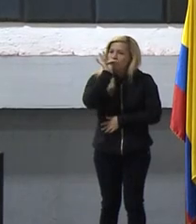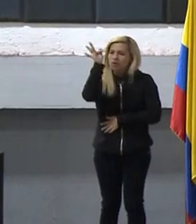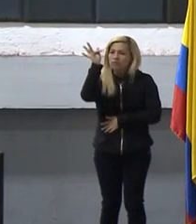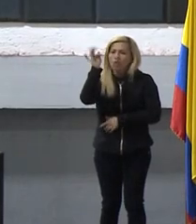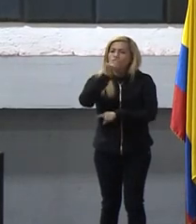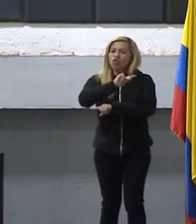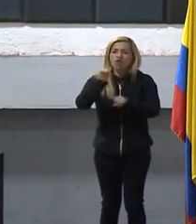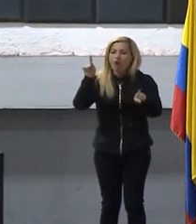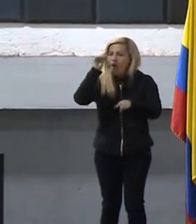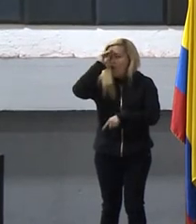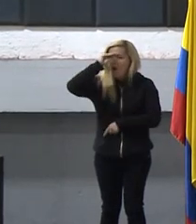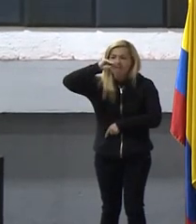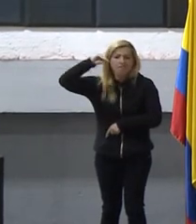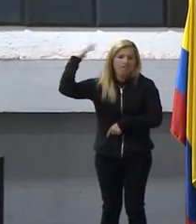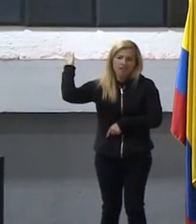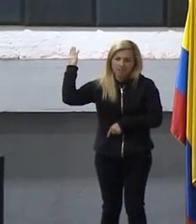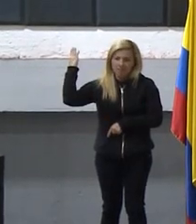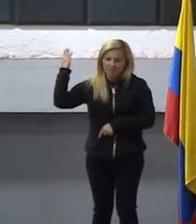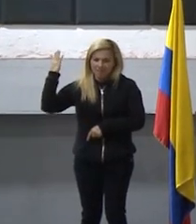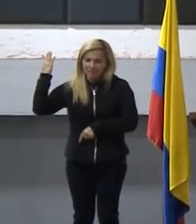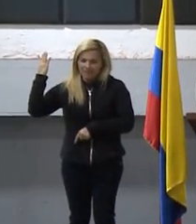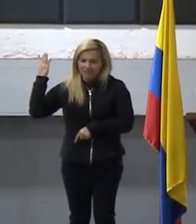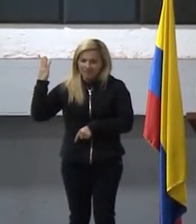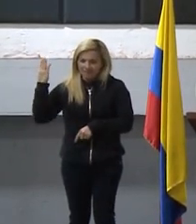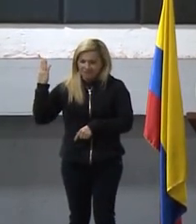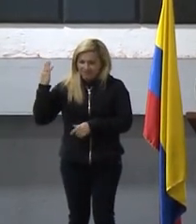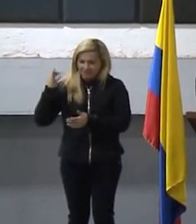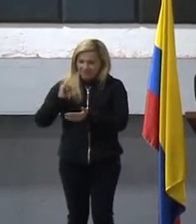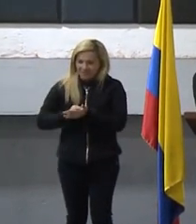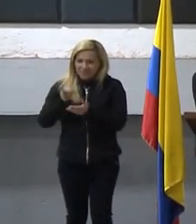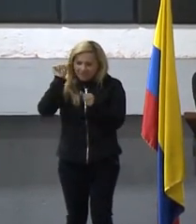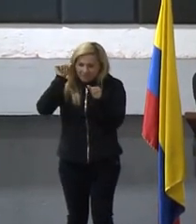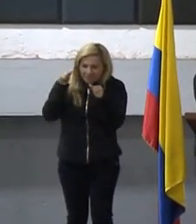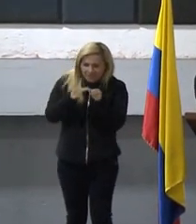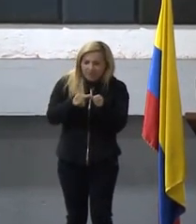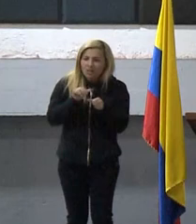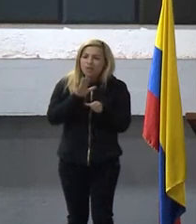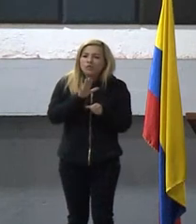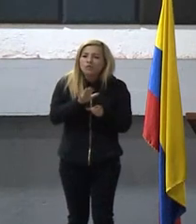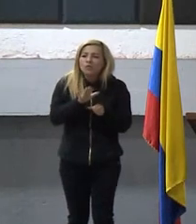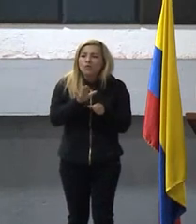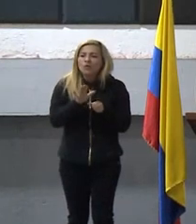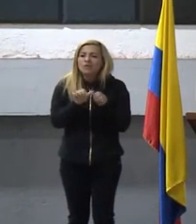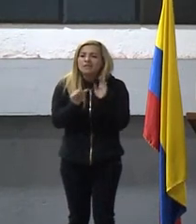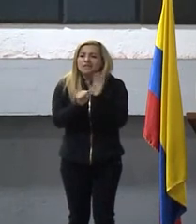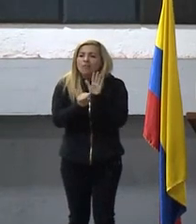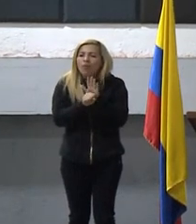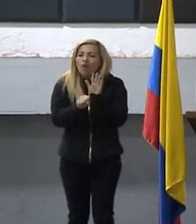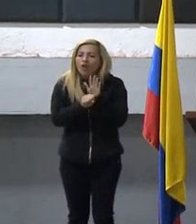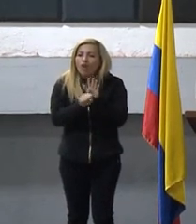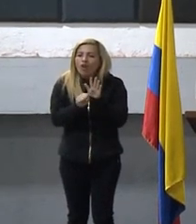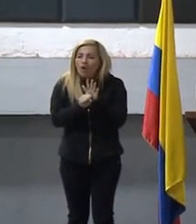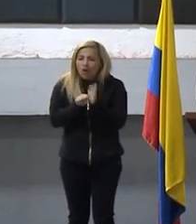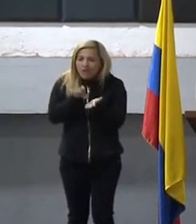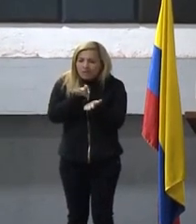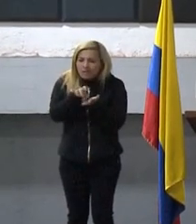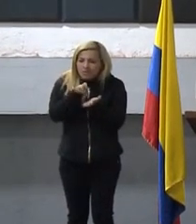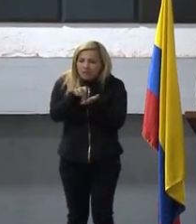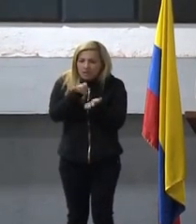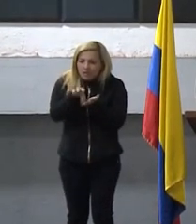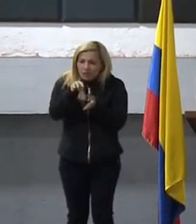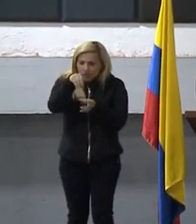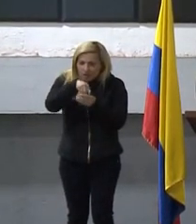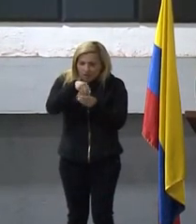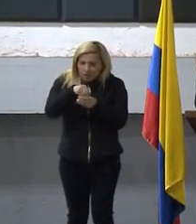con los actos simbólicos que preparamos junto con el semillero de pedagogías críticas memoria y alteridad bienestar universitario